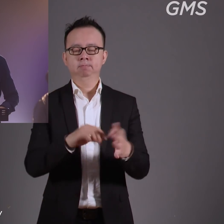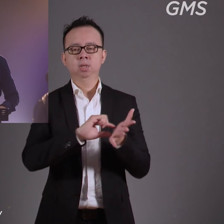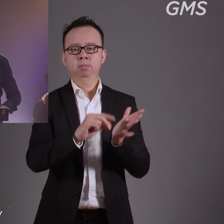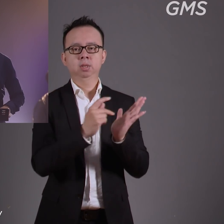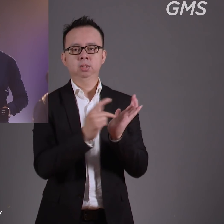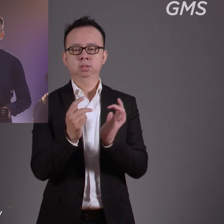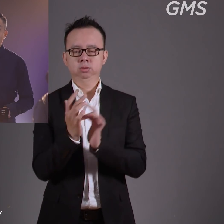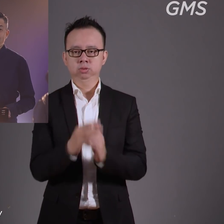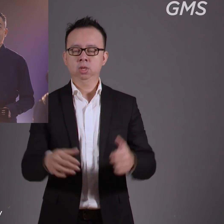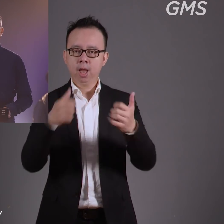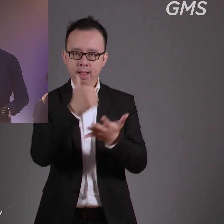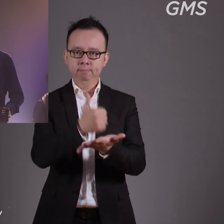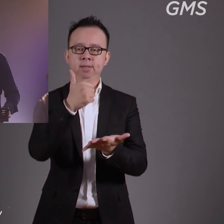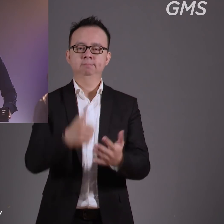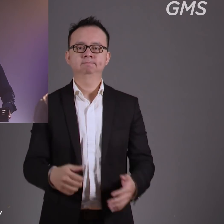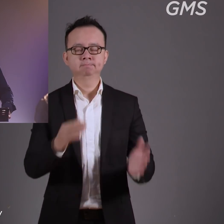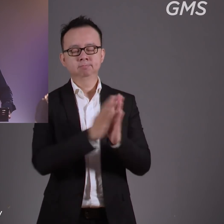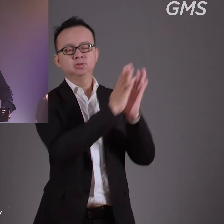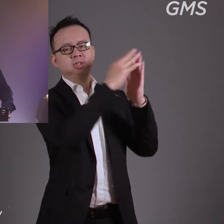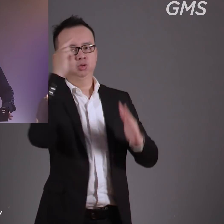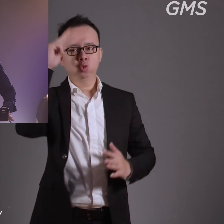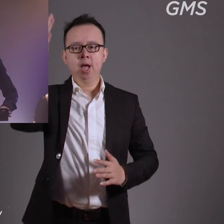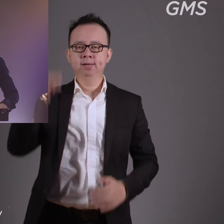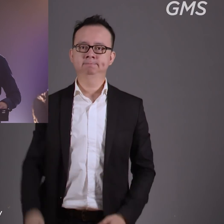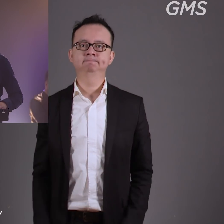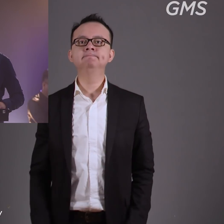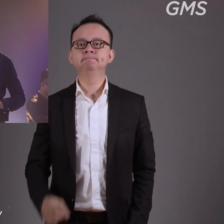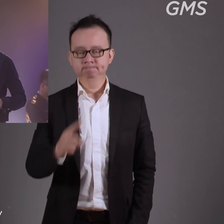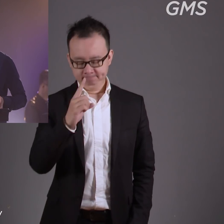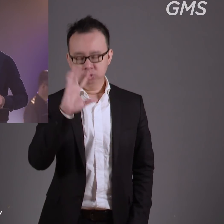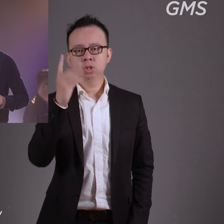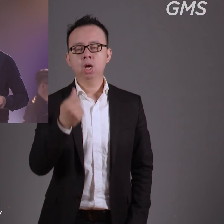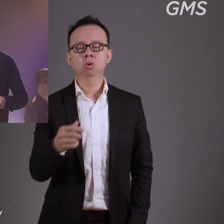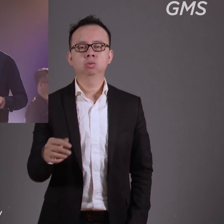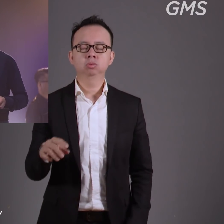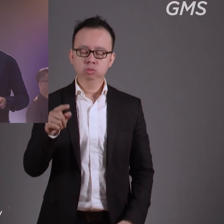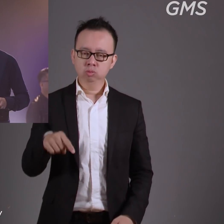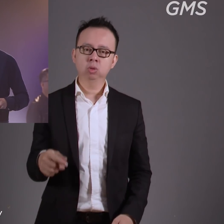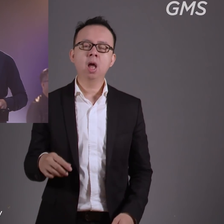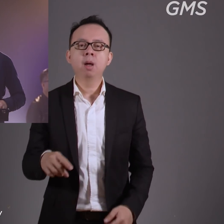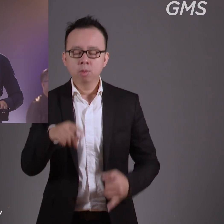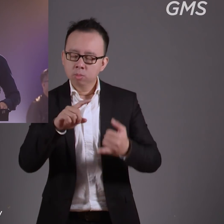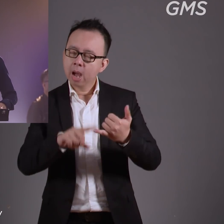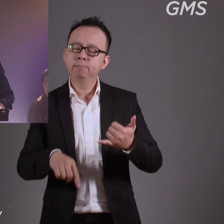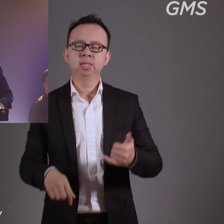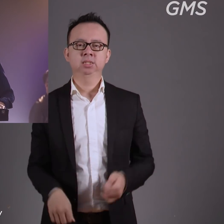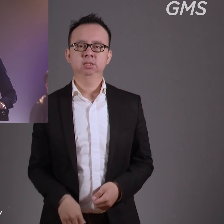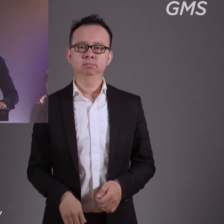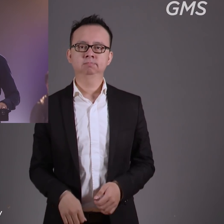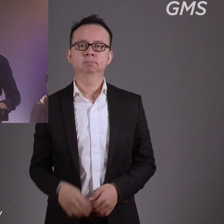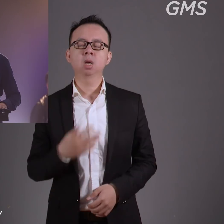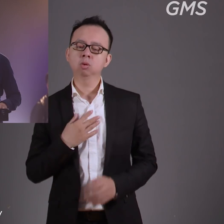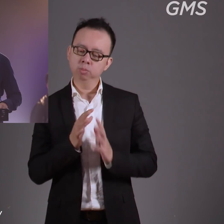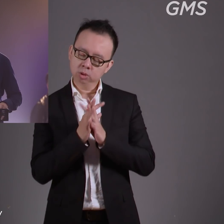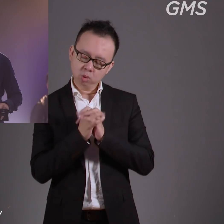berdoa. Amin. Puji Tuhan. 1 tahun sudah hampir berlalu. Saya berdoa, dear